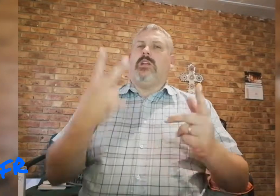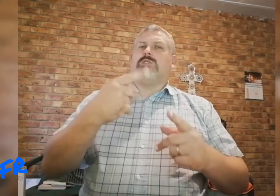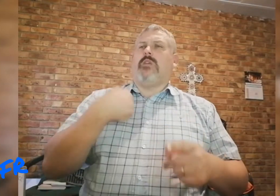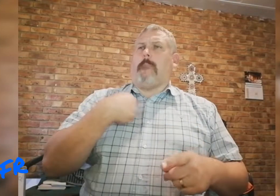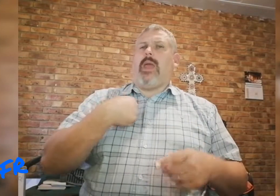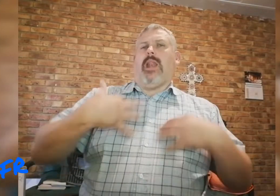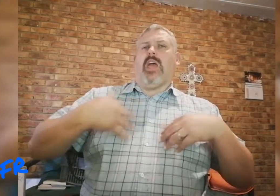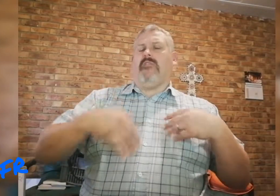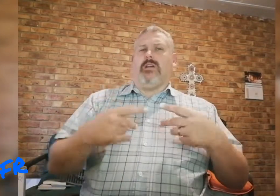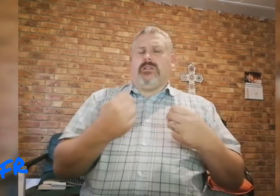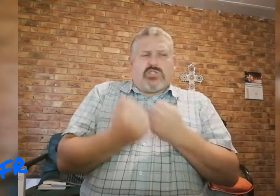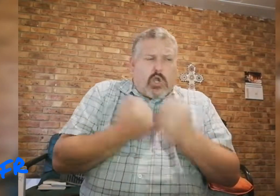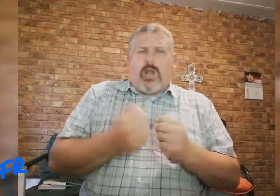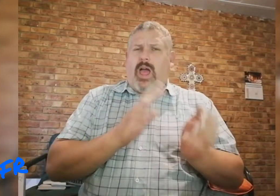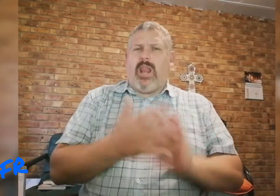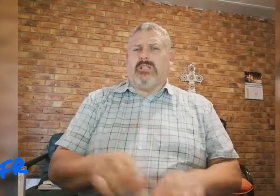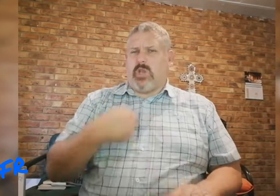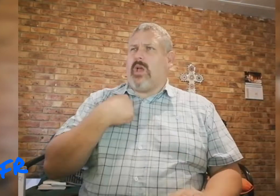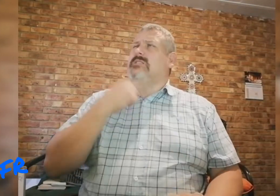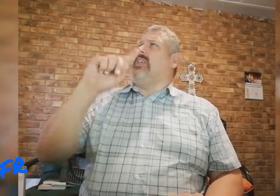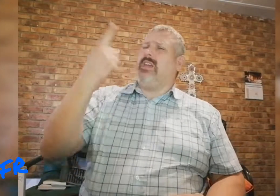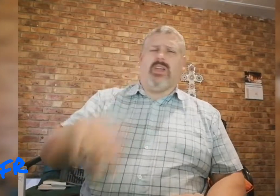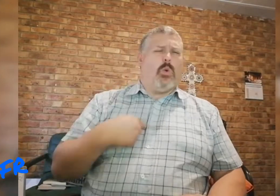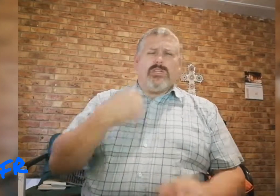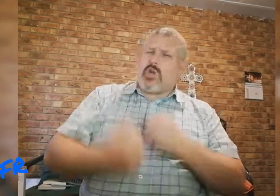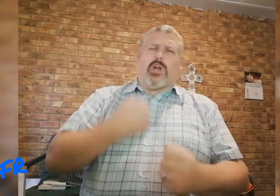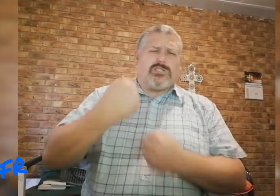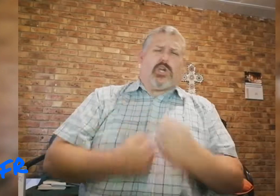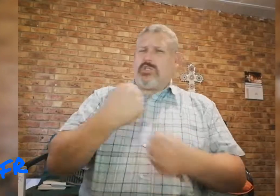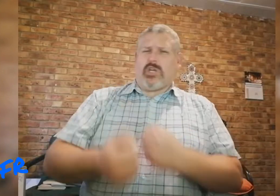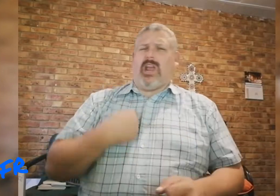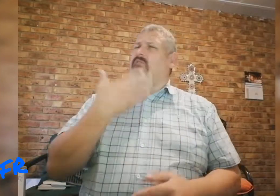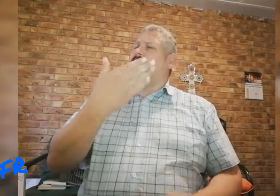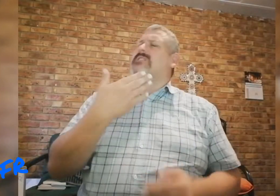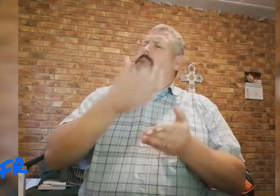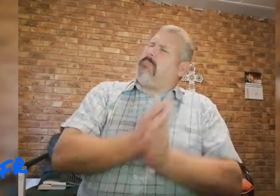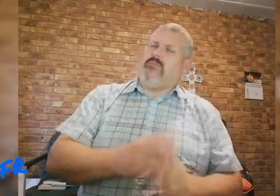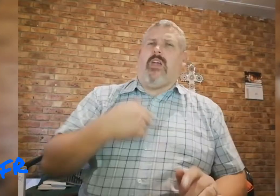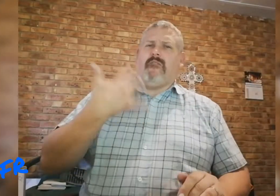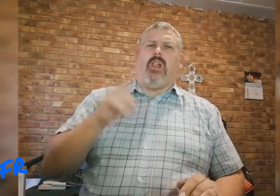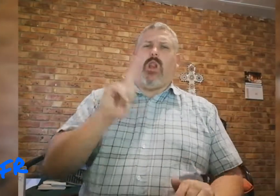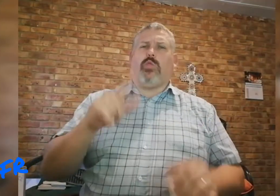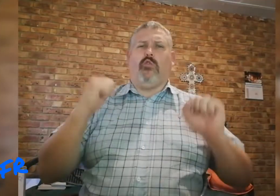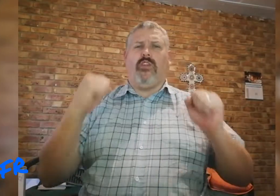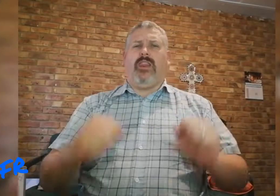Soos my lewe sukkel alles, nou ek sê, ja, sukkel, sukkel, sukkel, so bloed, van Lotto wen.